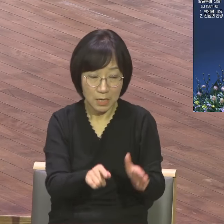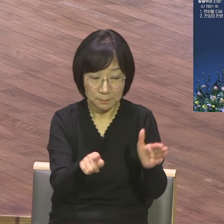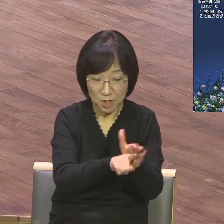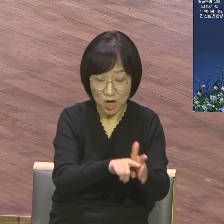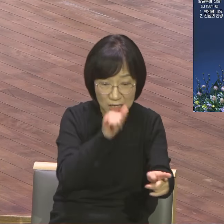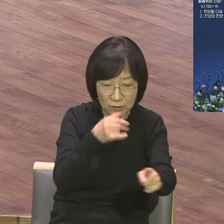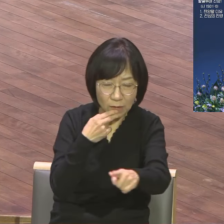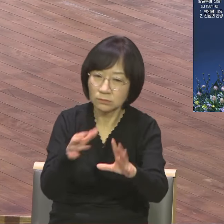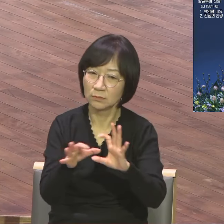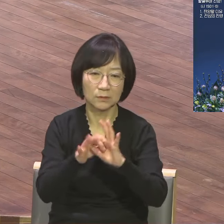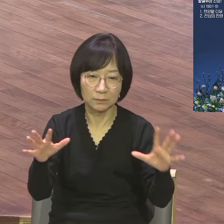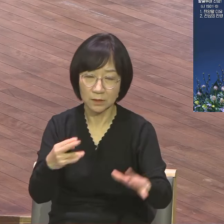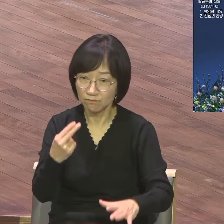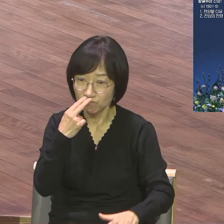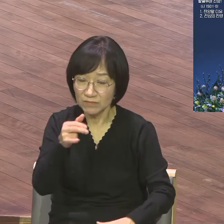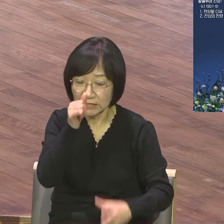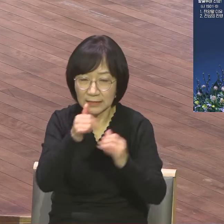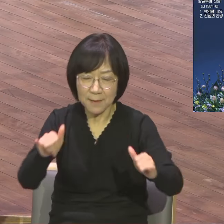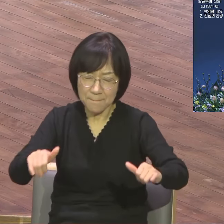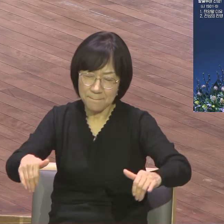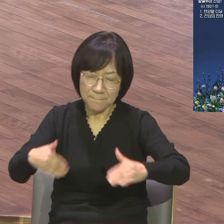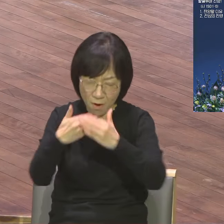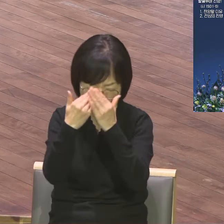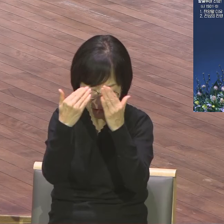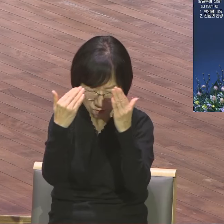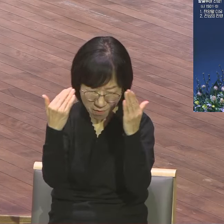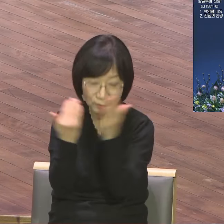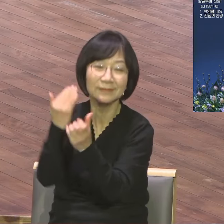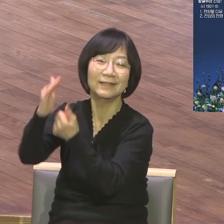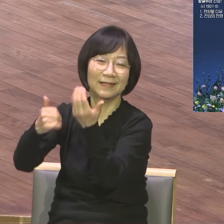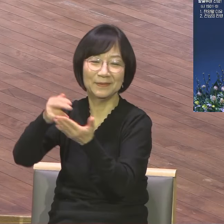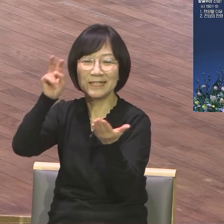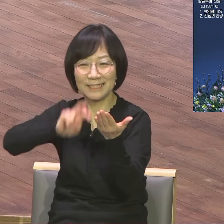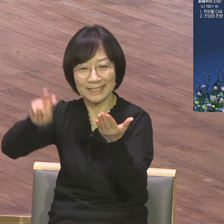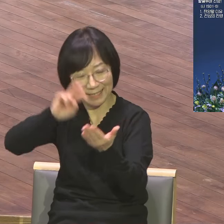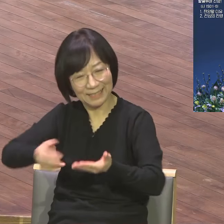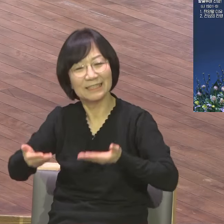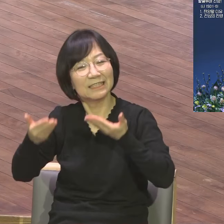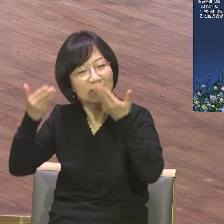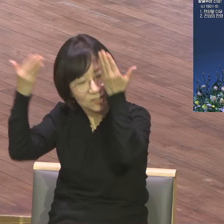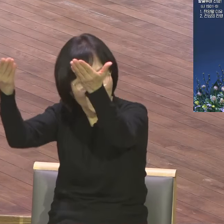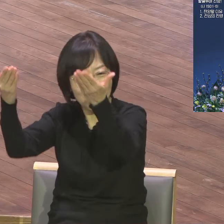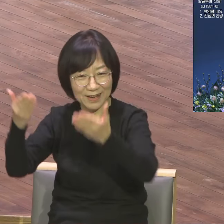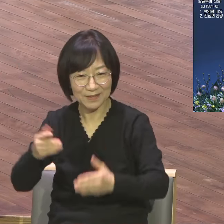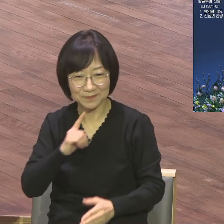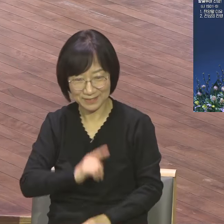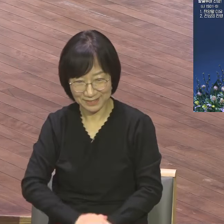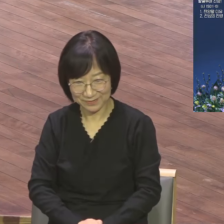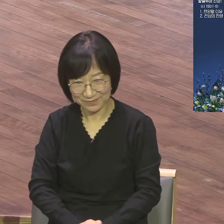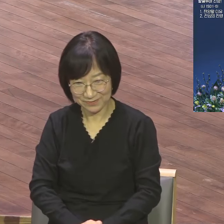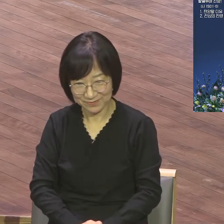생명 있는 모든 피조물들은 하나님을 찬양한 것이 마땅하다.